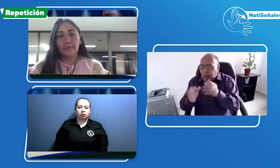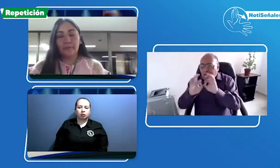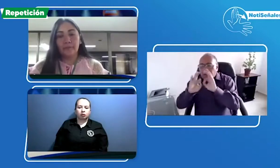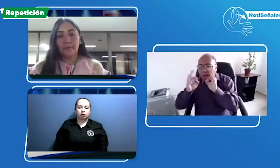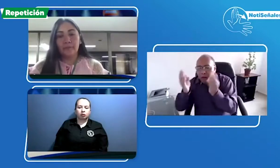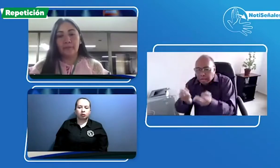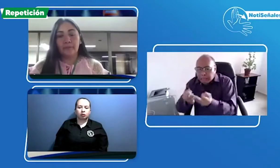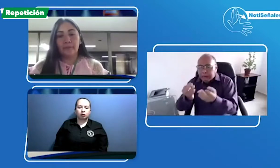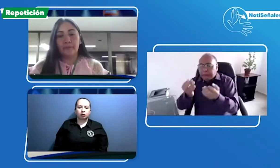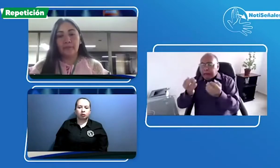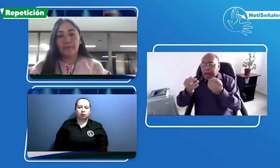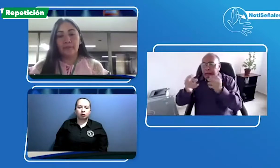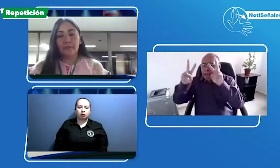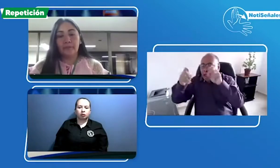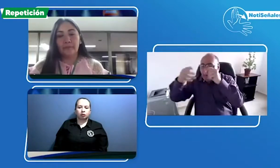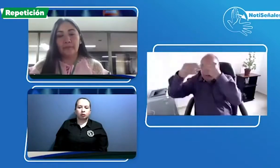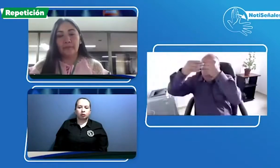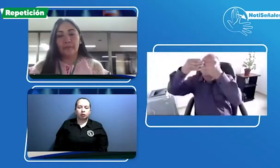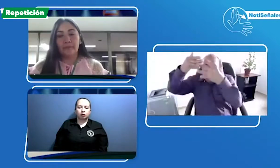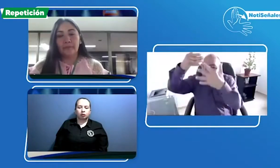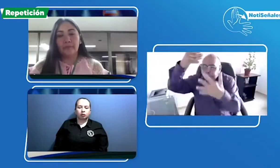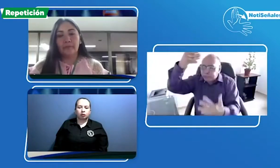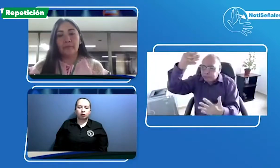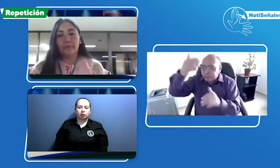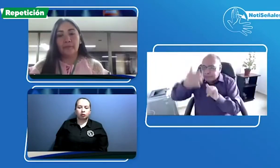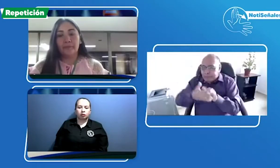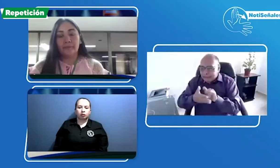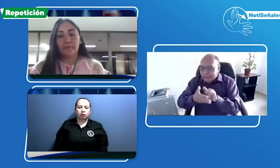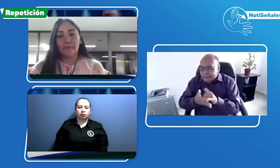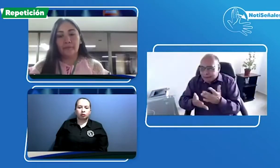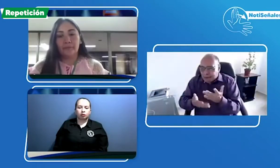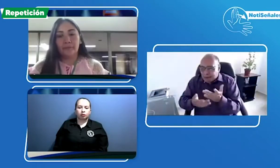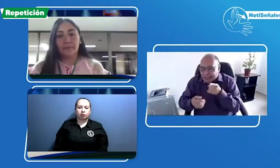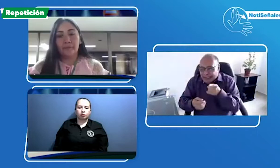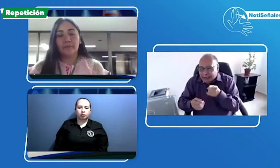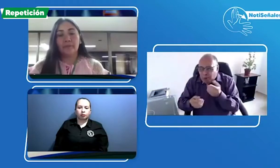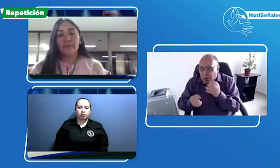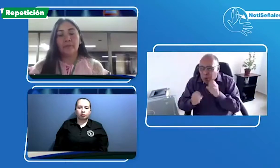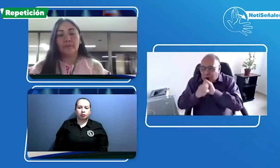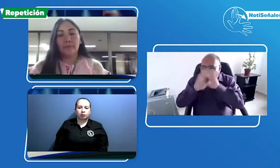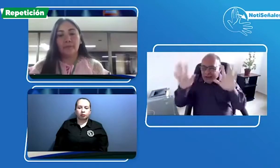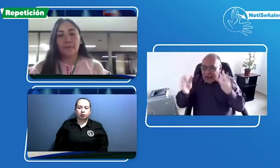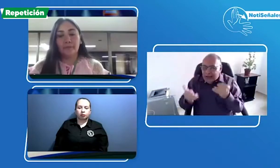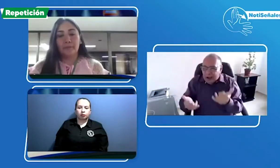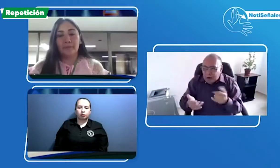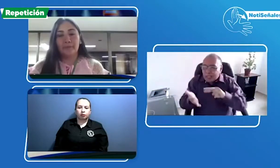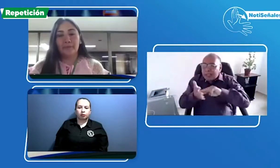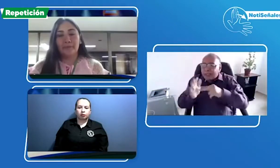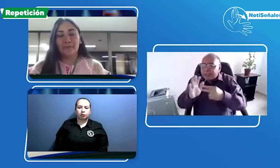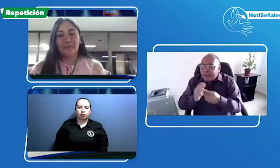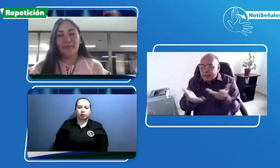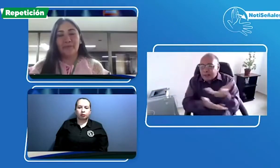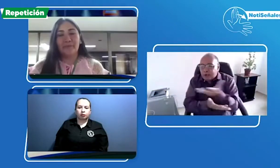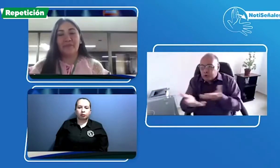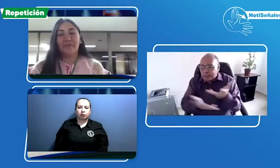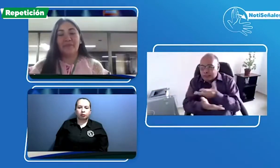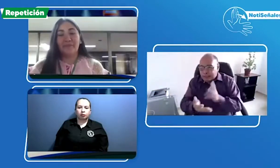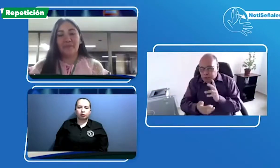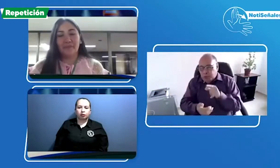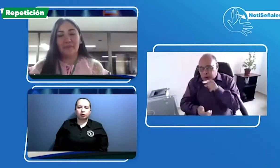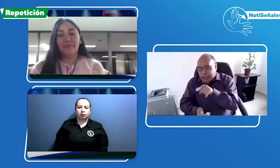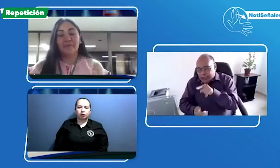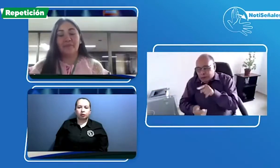y de allí que se piense que está enseñando las señas en diferentes contextos de la gobernación, con